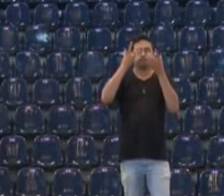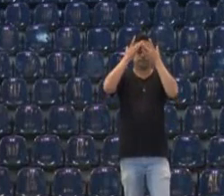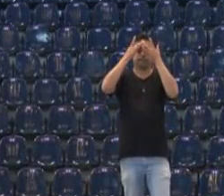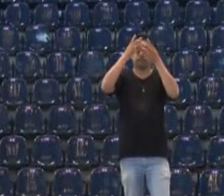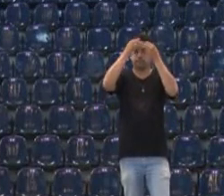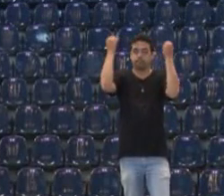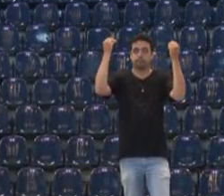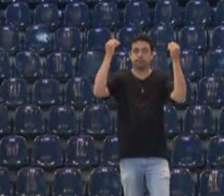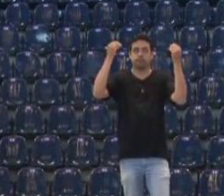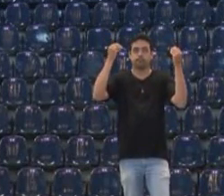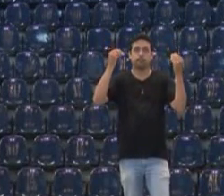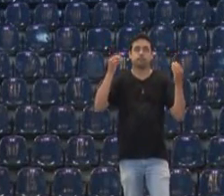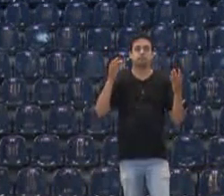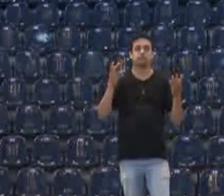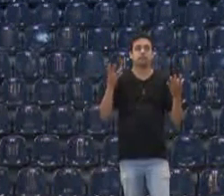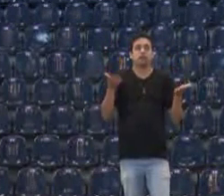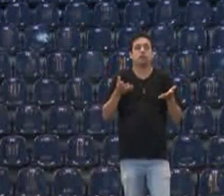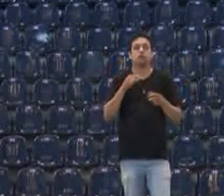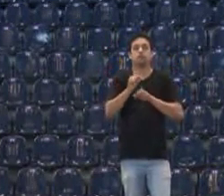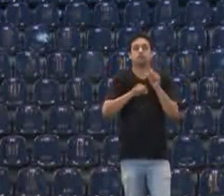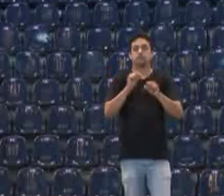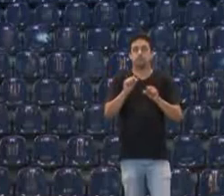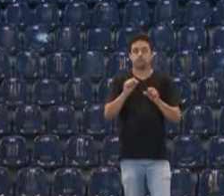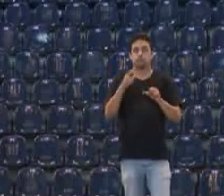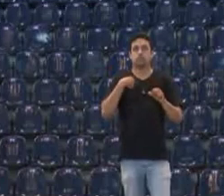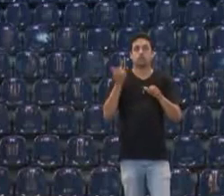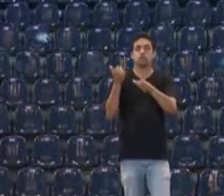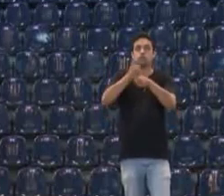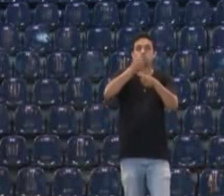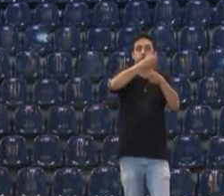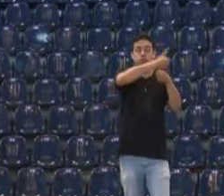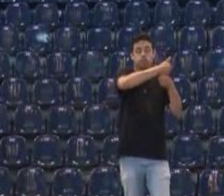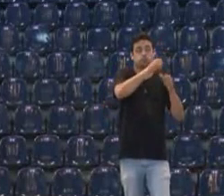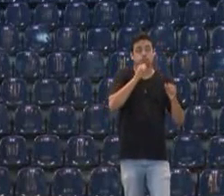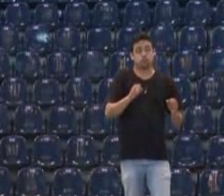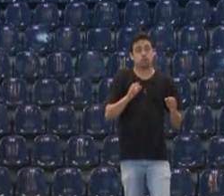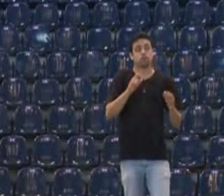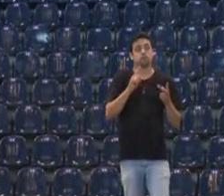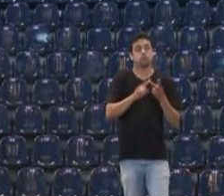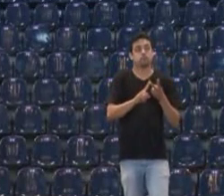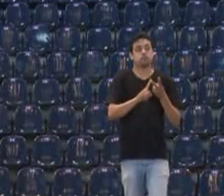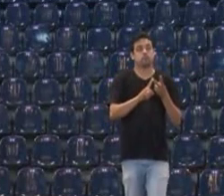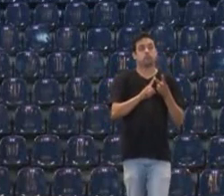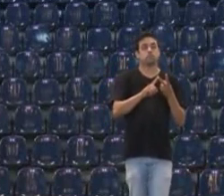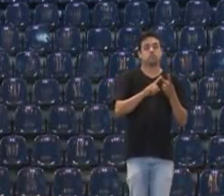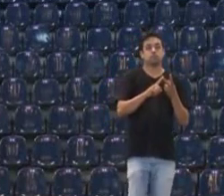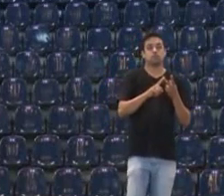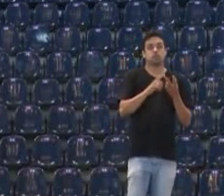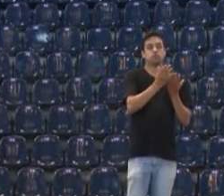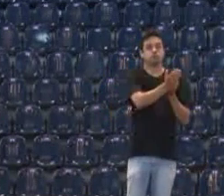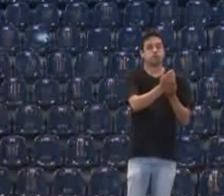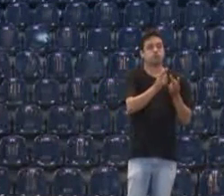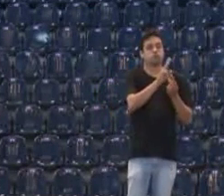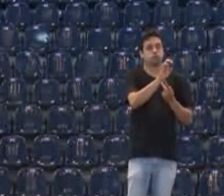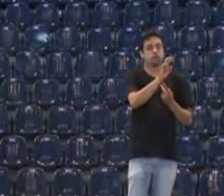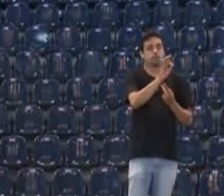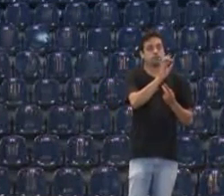eu esqueci, eu omiti. E agora? E agora eu substituo. Posso substituir por quê? Adolescência,